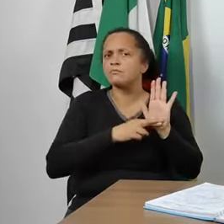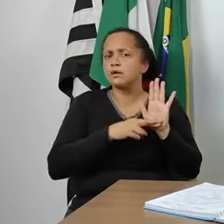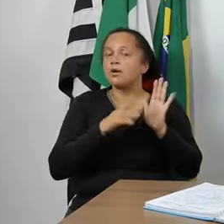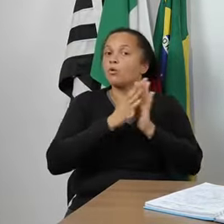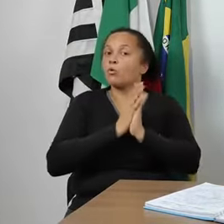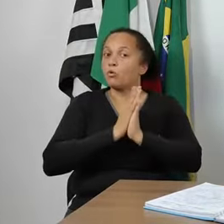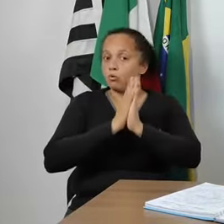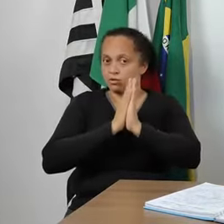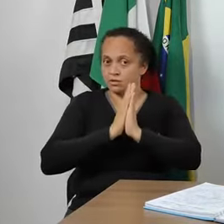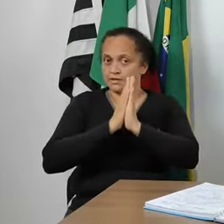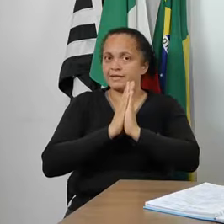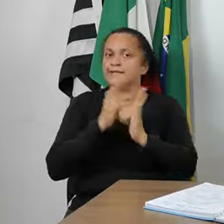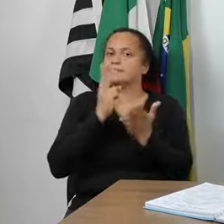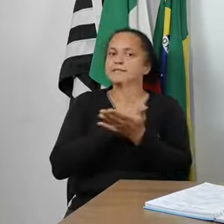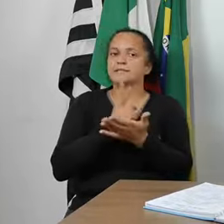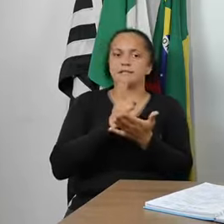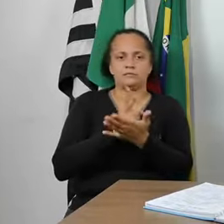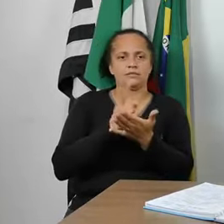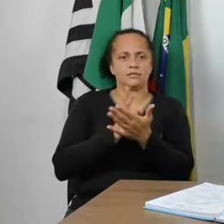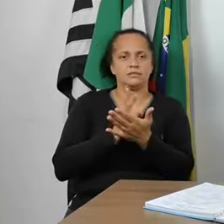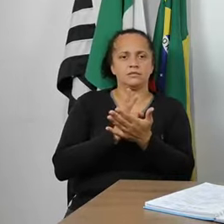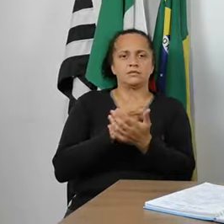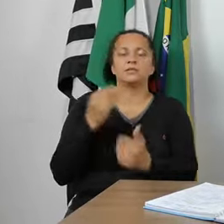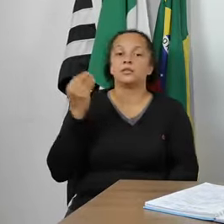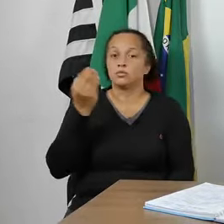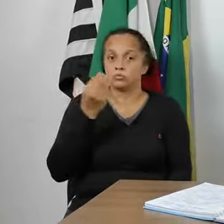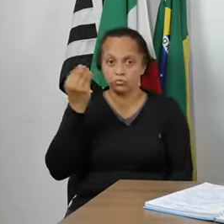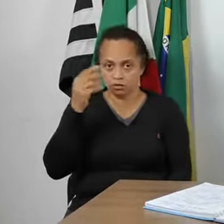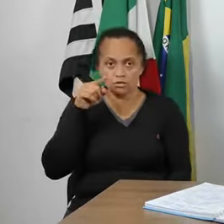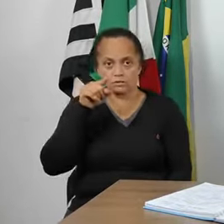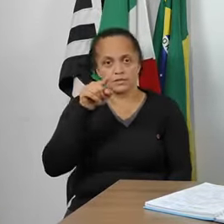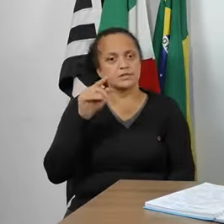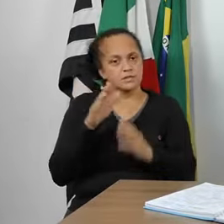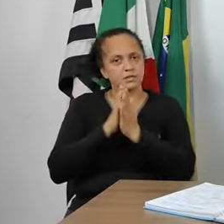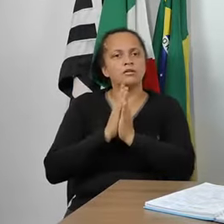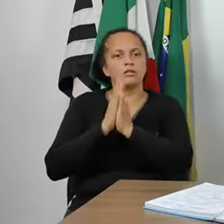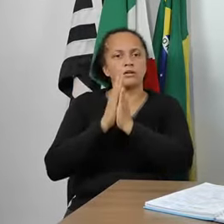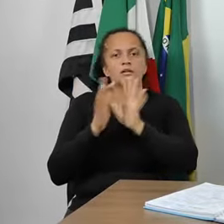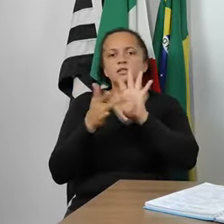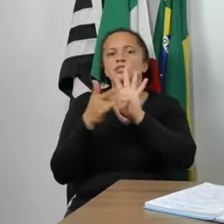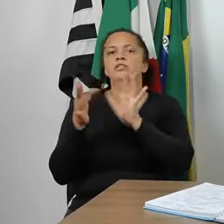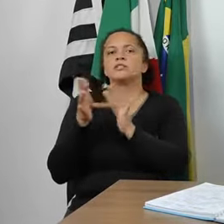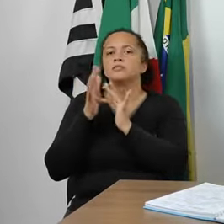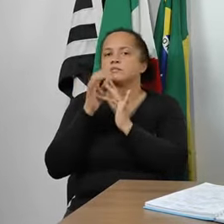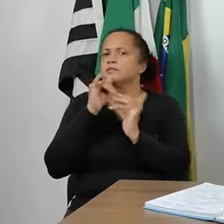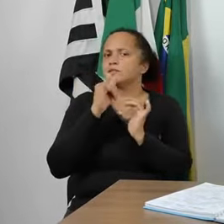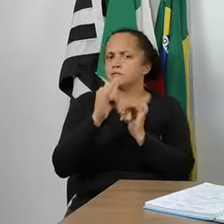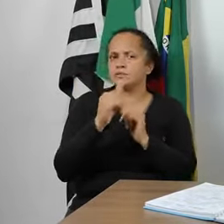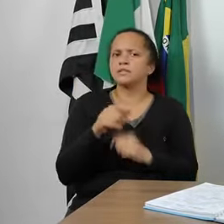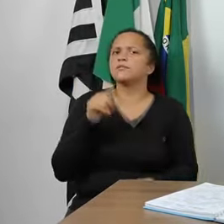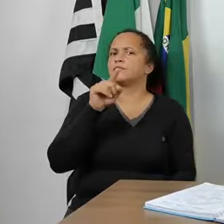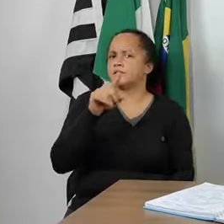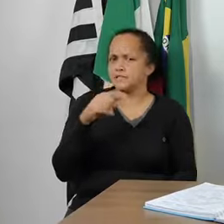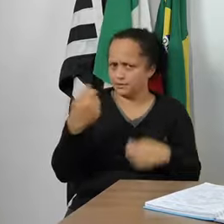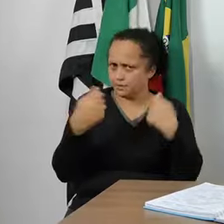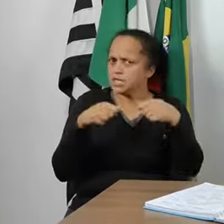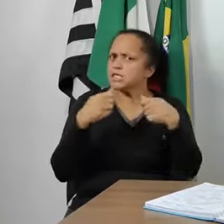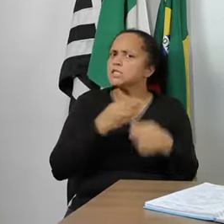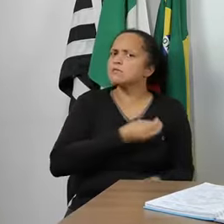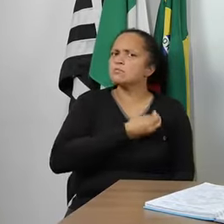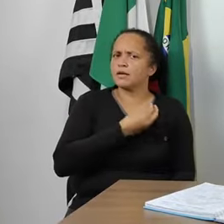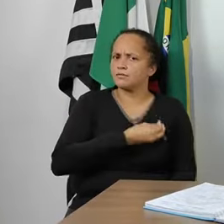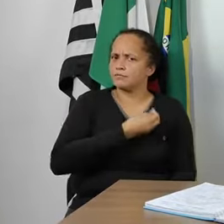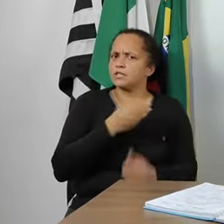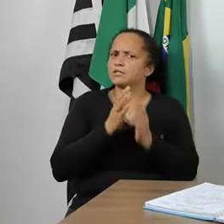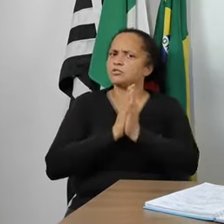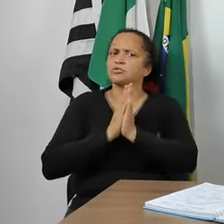Quando orardes, Jesus estava mostrando para mim e para você que nós íamos ter uma vida de oração. Ele não estava nos dando